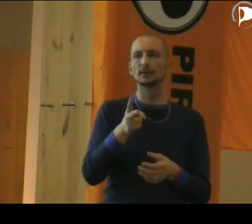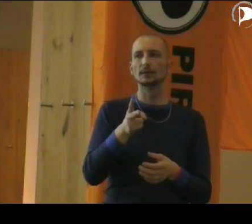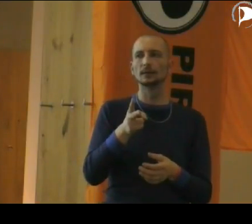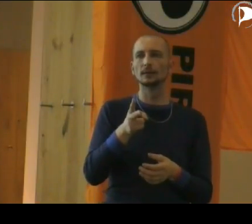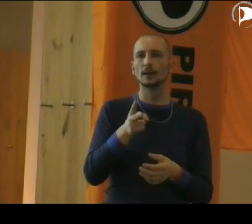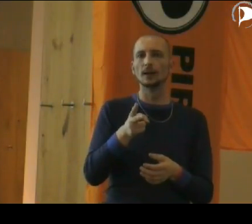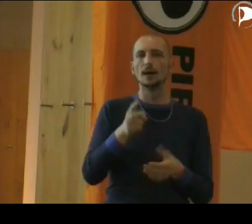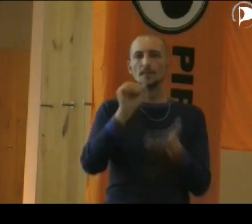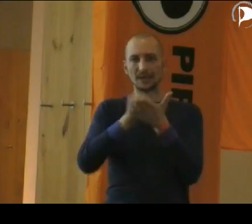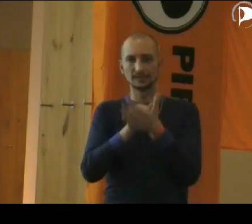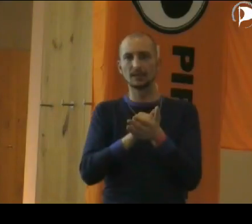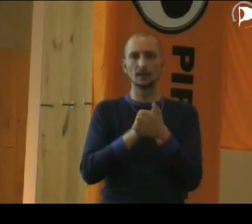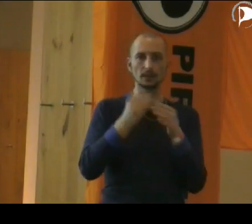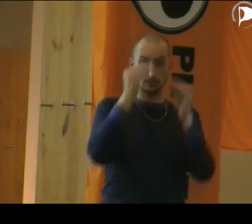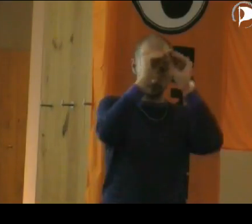mit